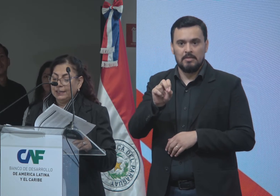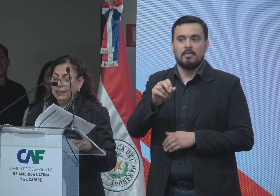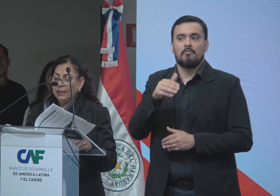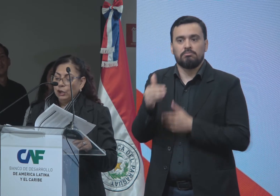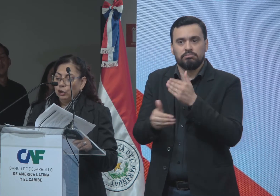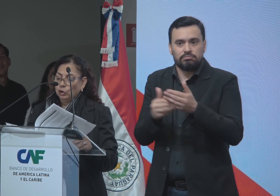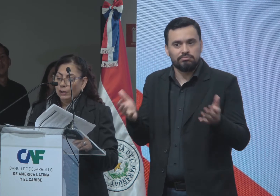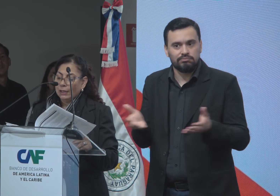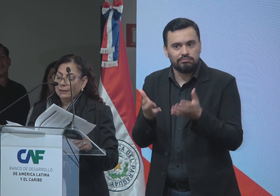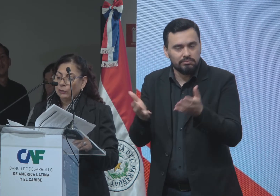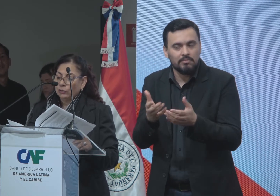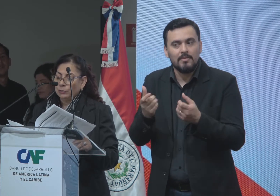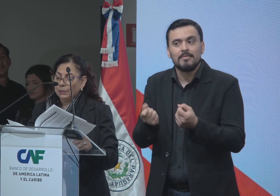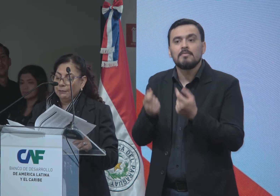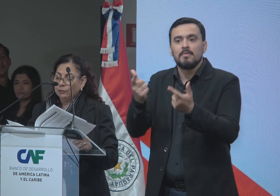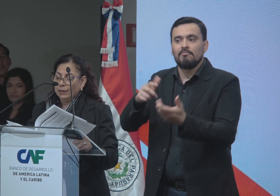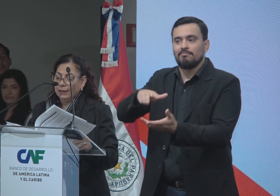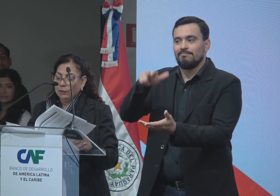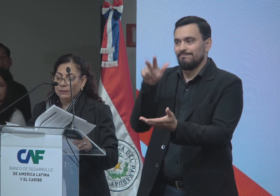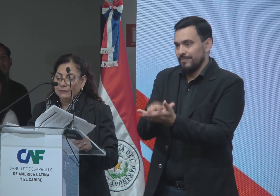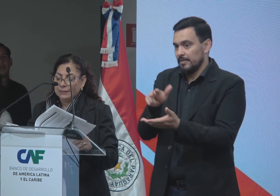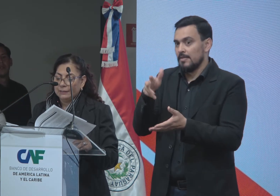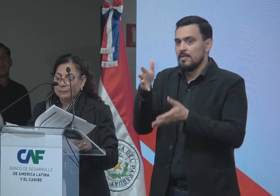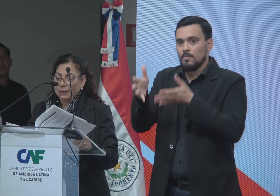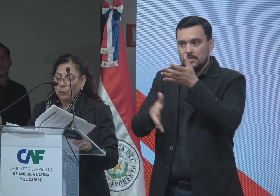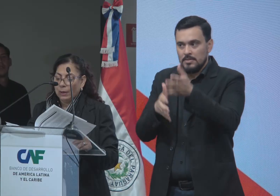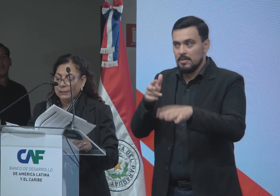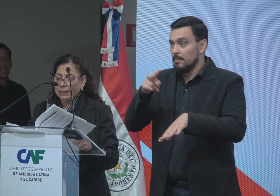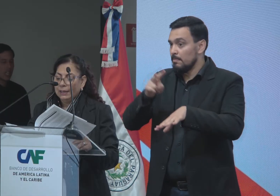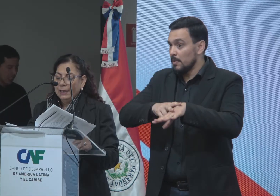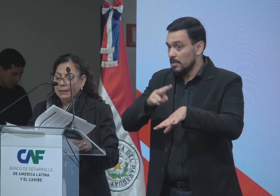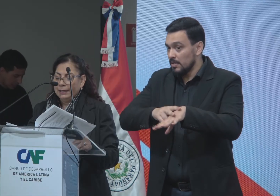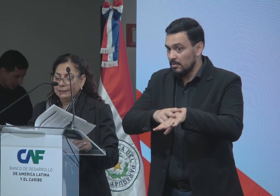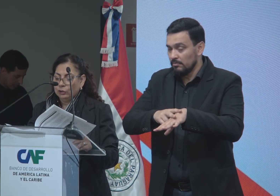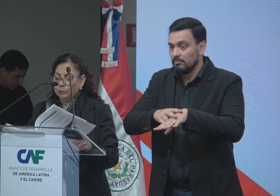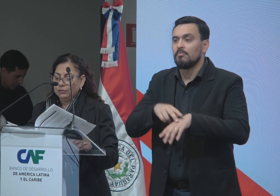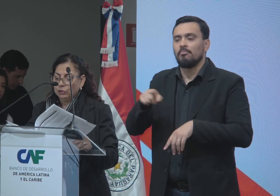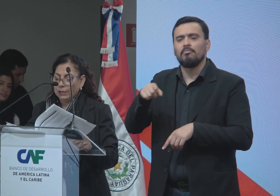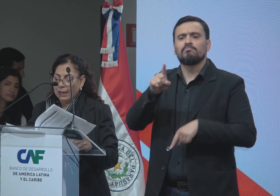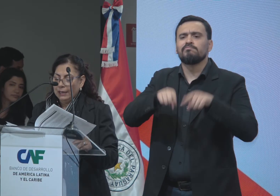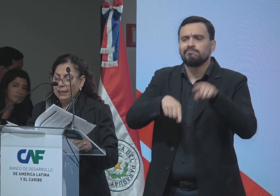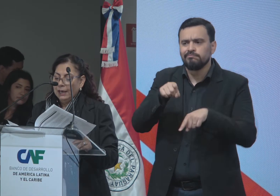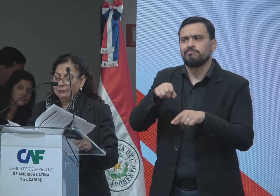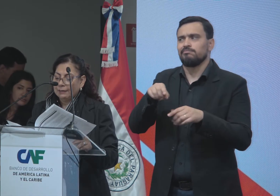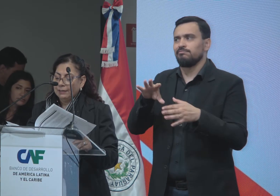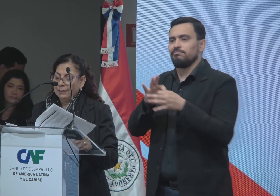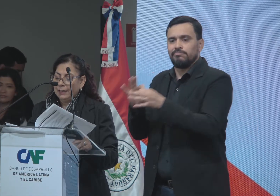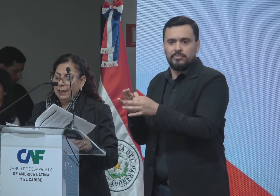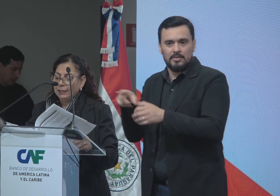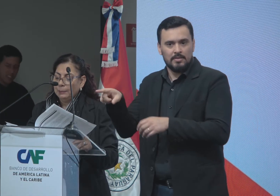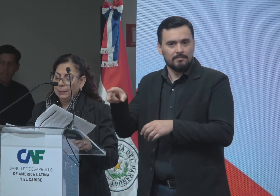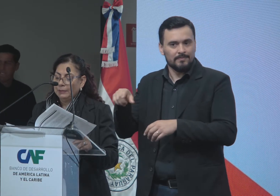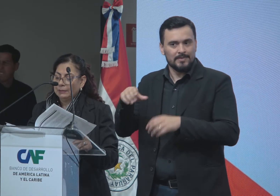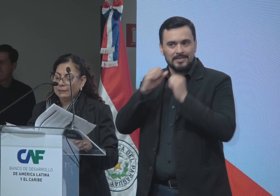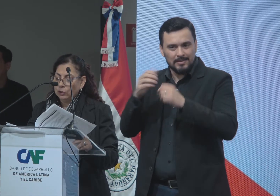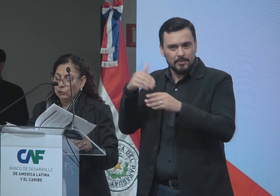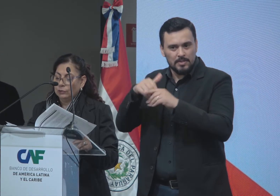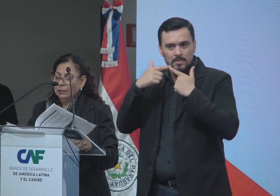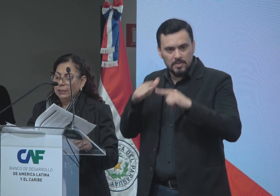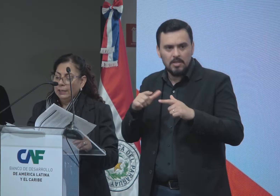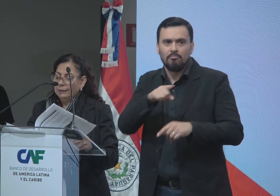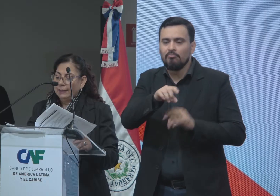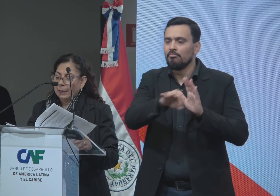6530/20, que otorga el reconocimiento de la lengua de señas paraguaya en la gestión misional a través de la